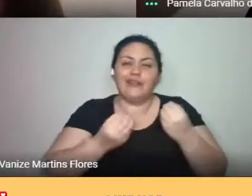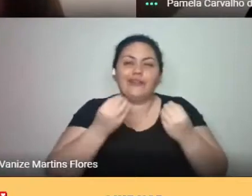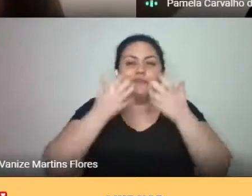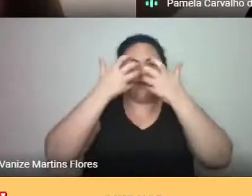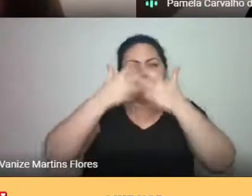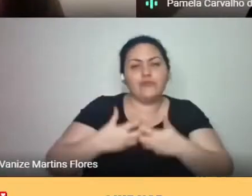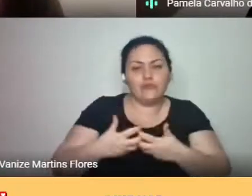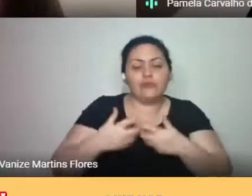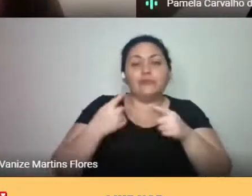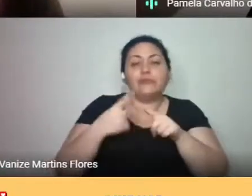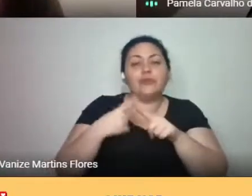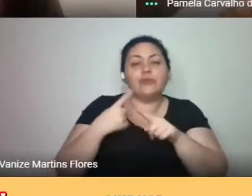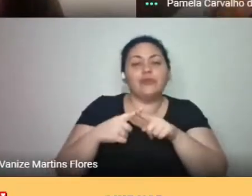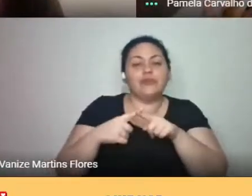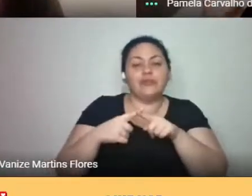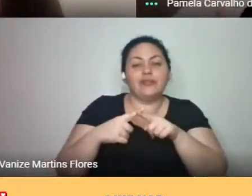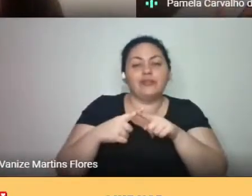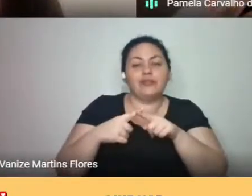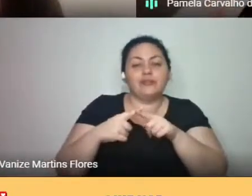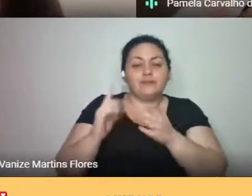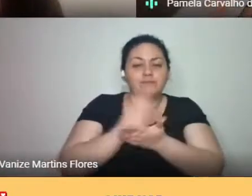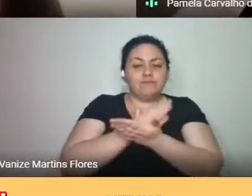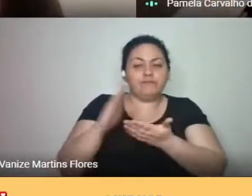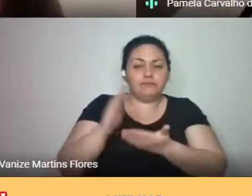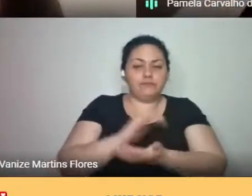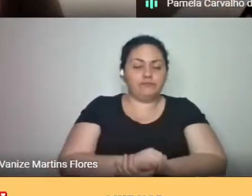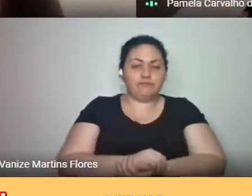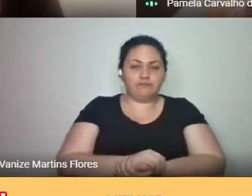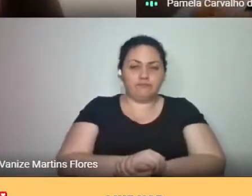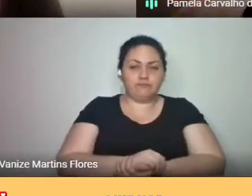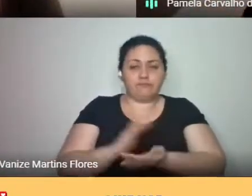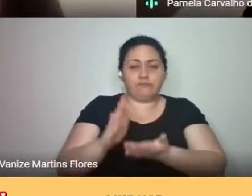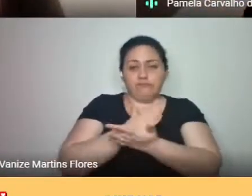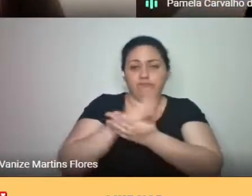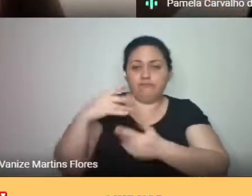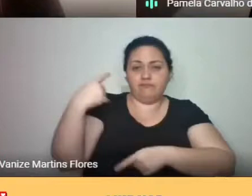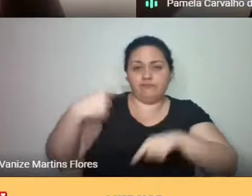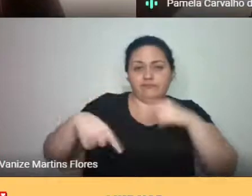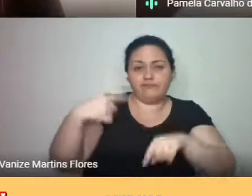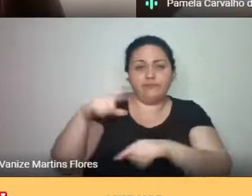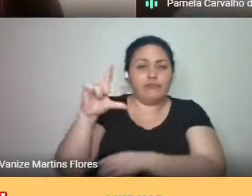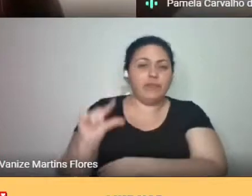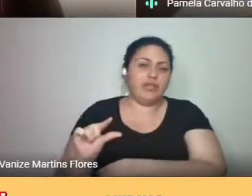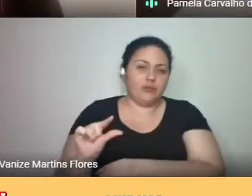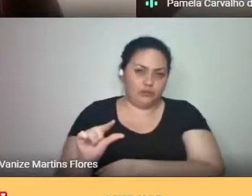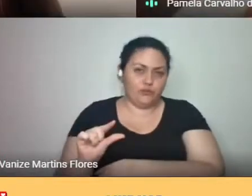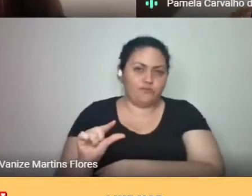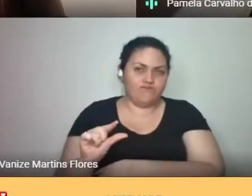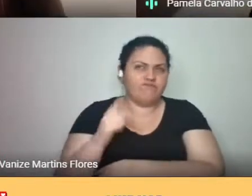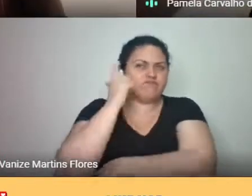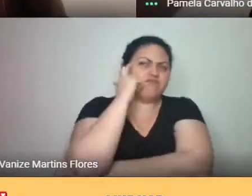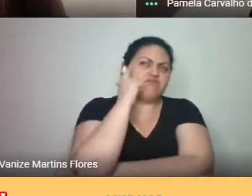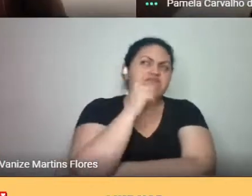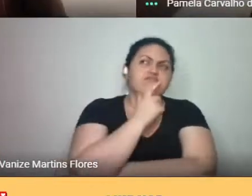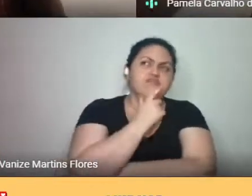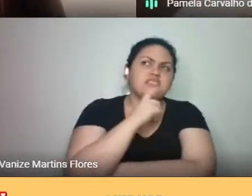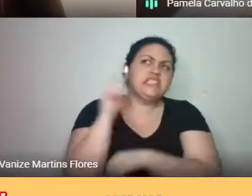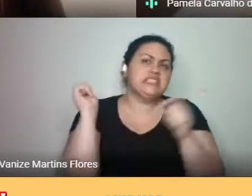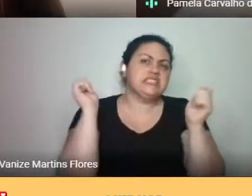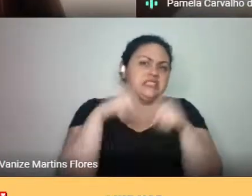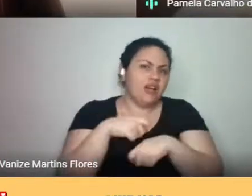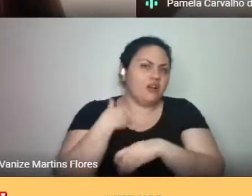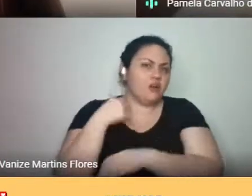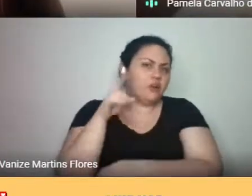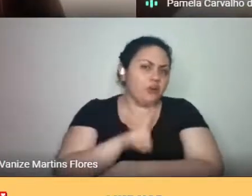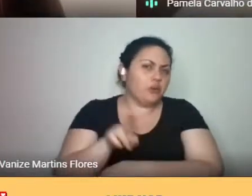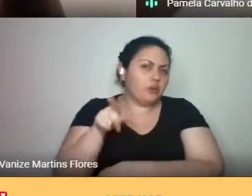não talvez não esteja debatendo sobre, será que tem outro jeito de usar isso aqui que,